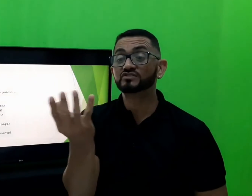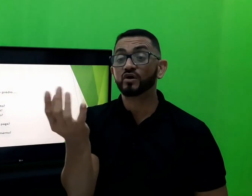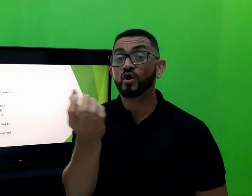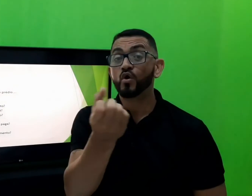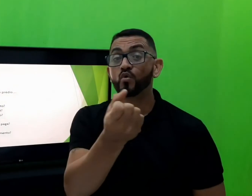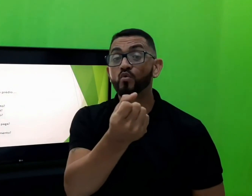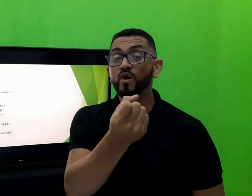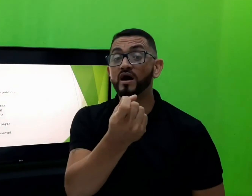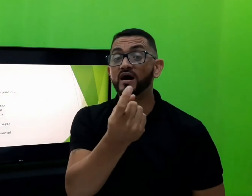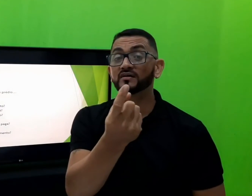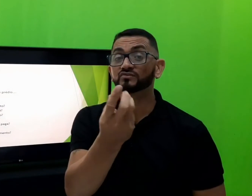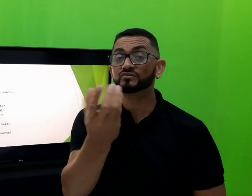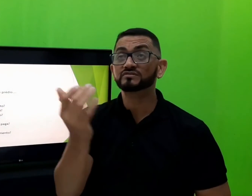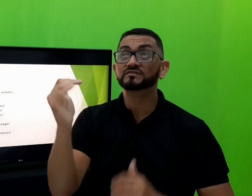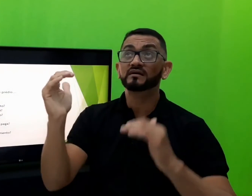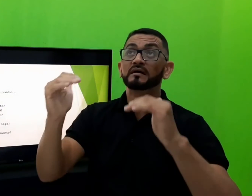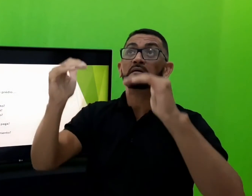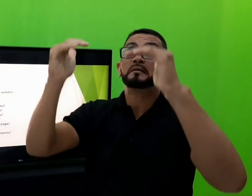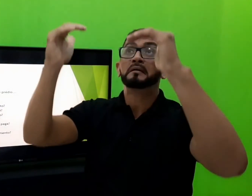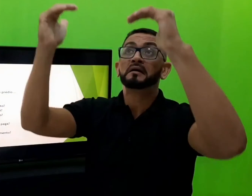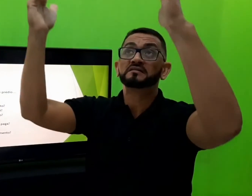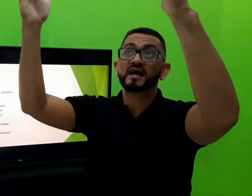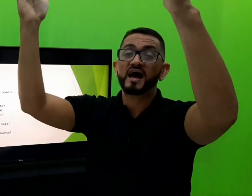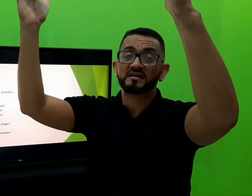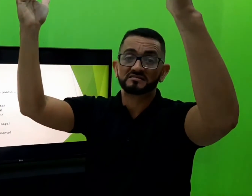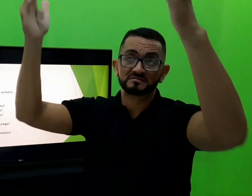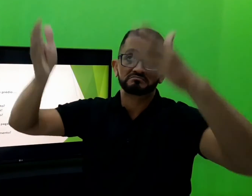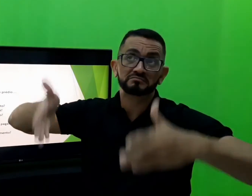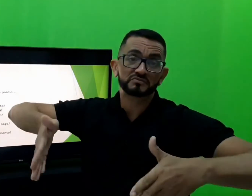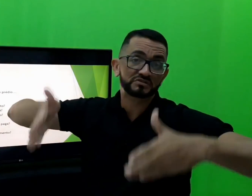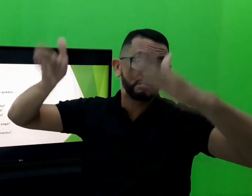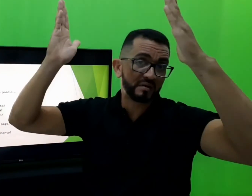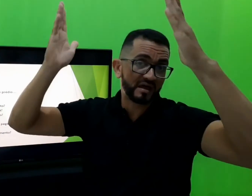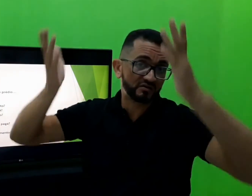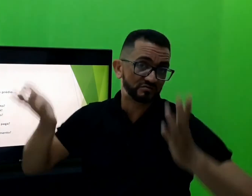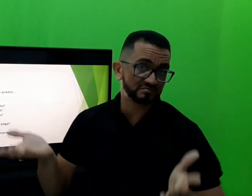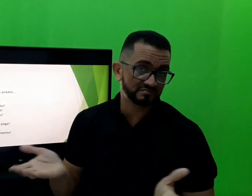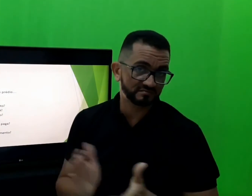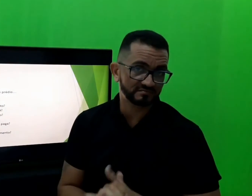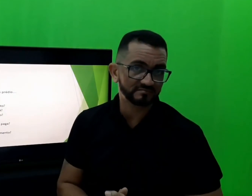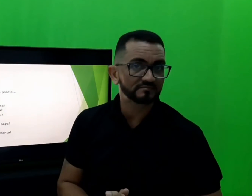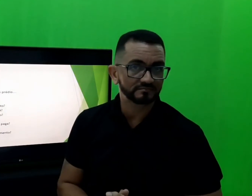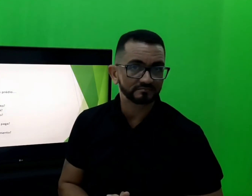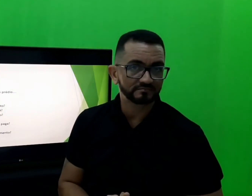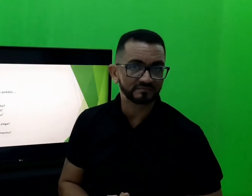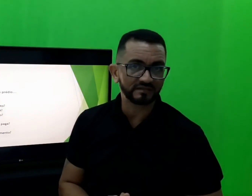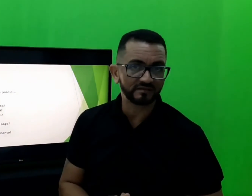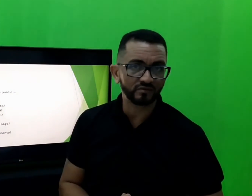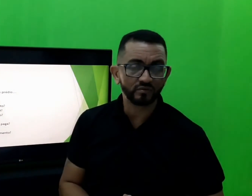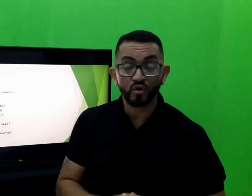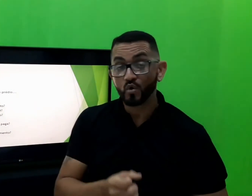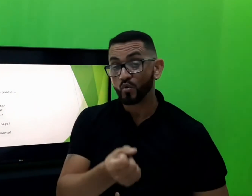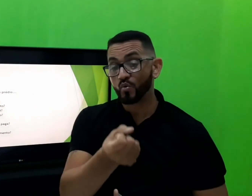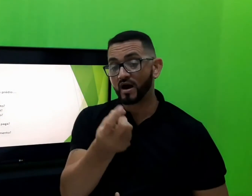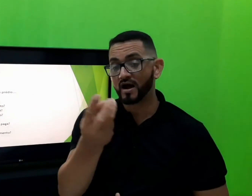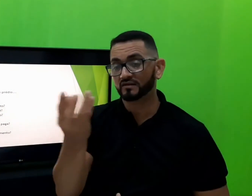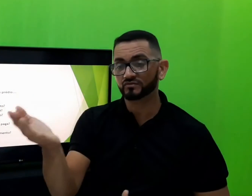só, quantos andares seu prédio? Entendeu?